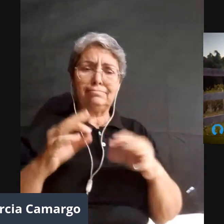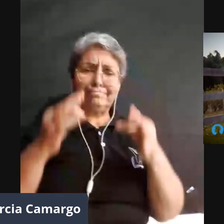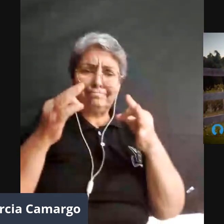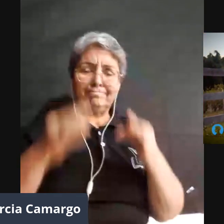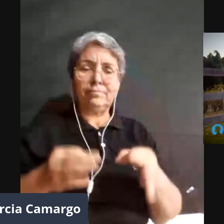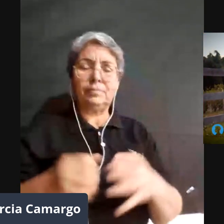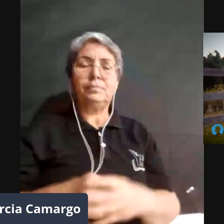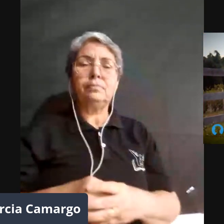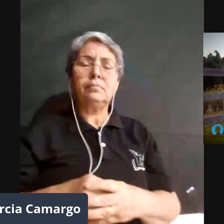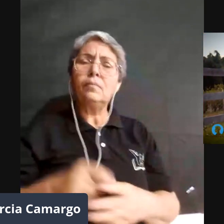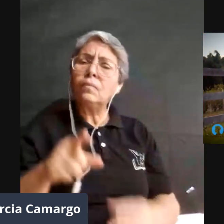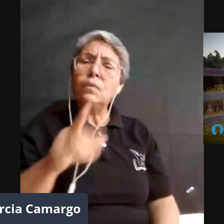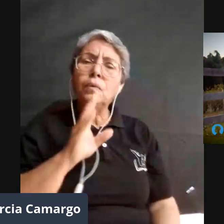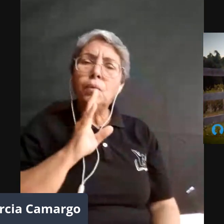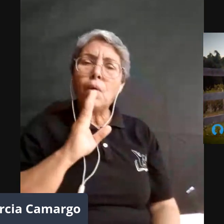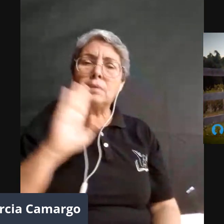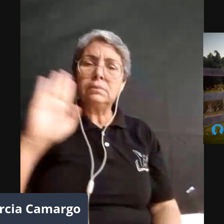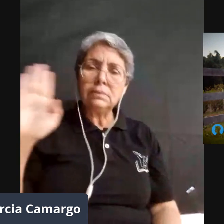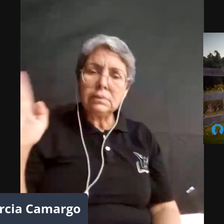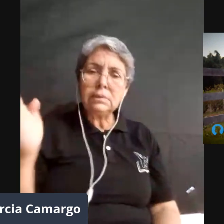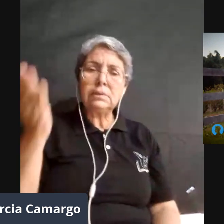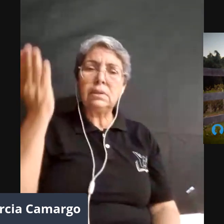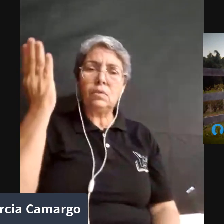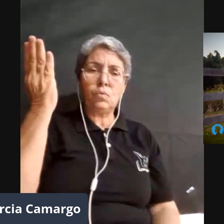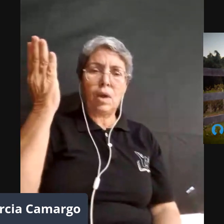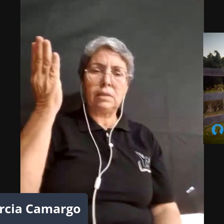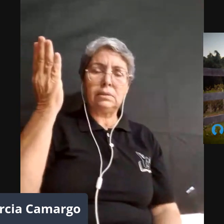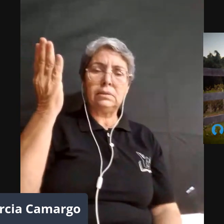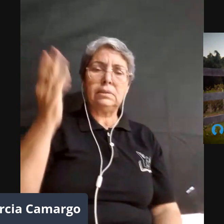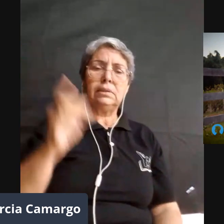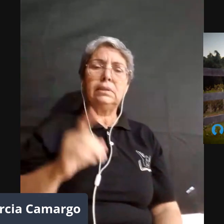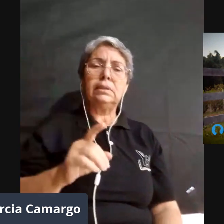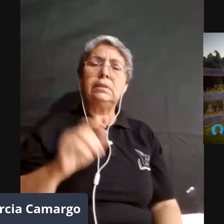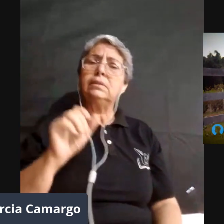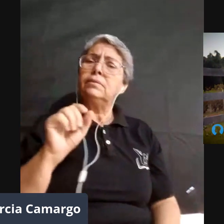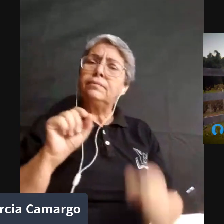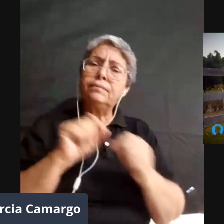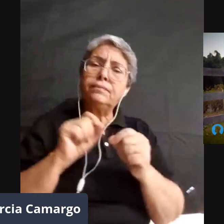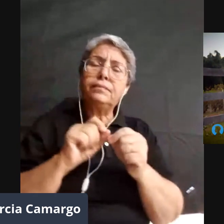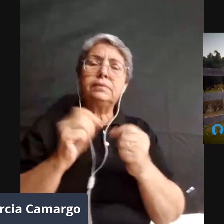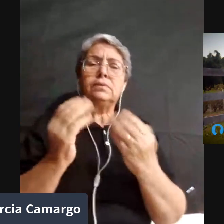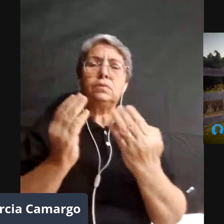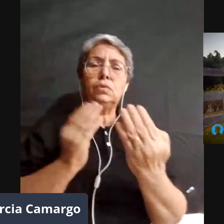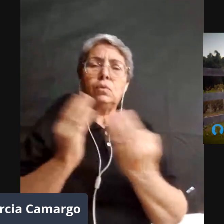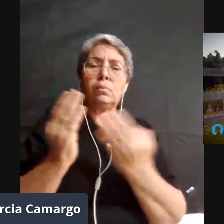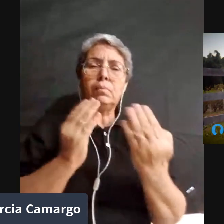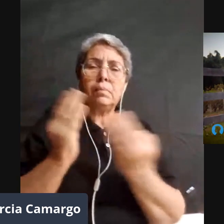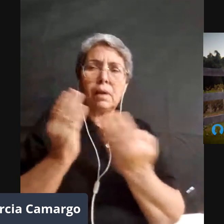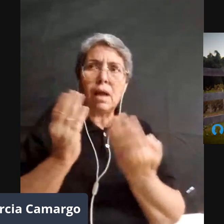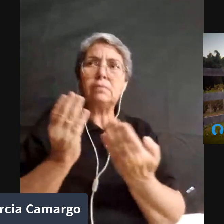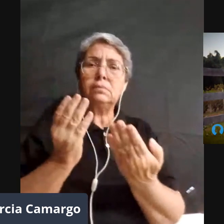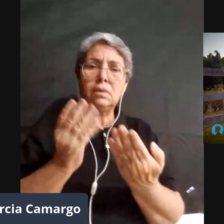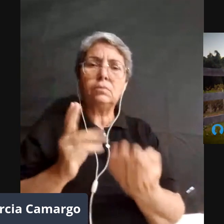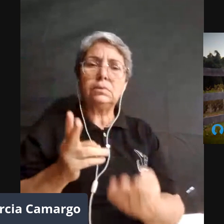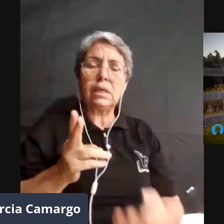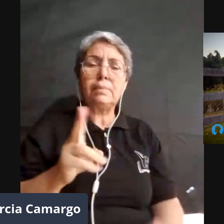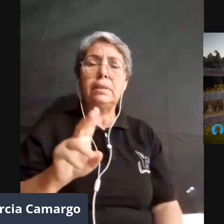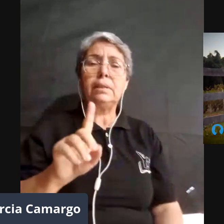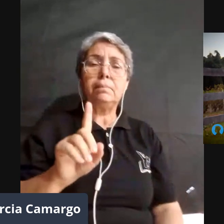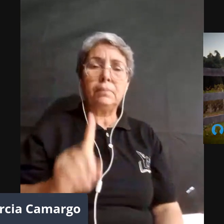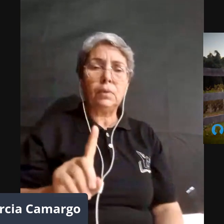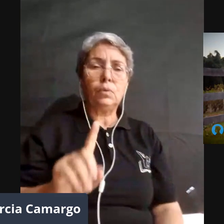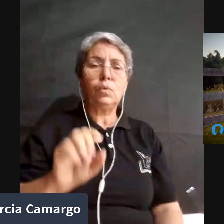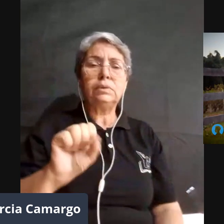que a irmã White, frequentemente, ela fez comparativos com o que fizemos em 1888 ao